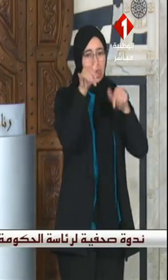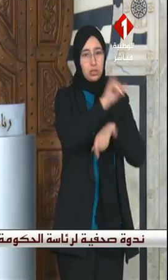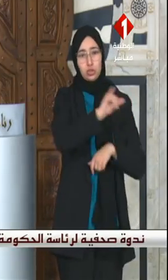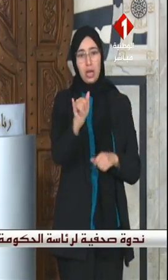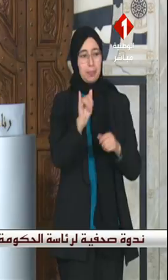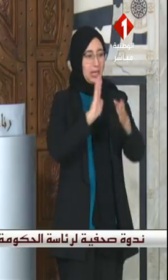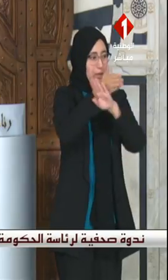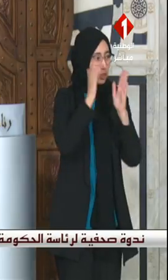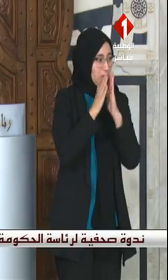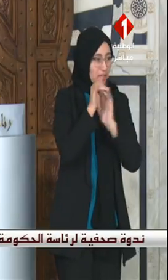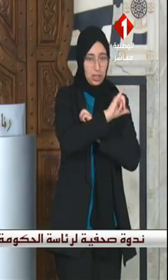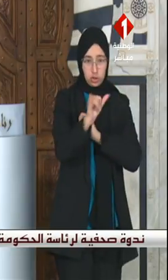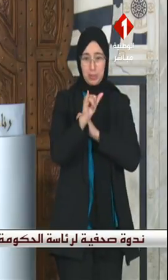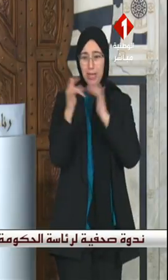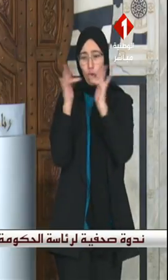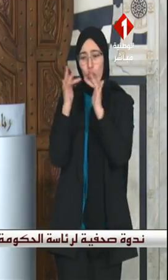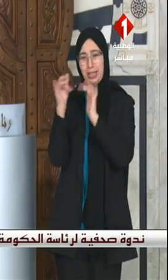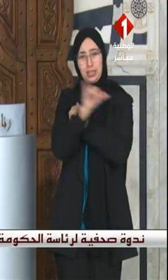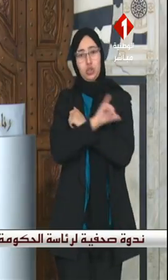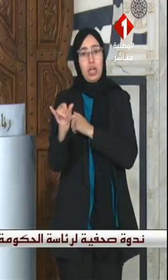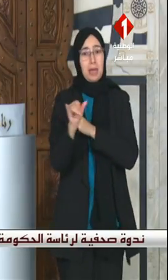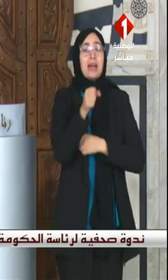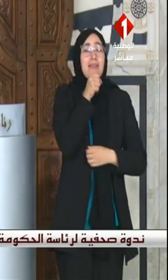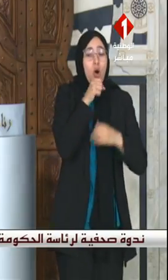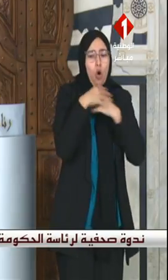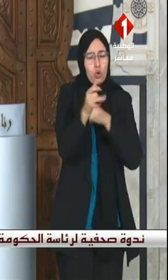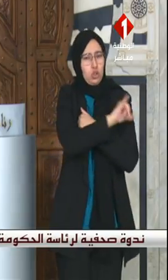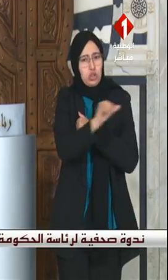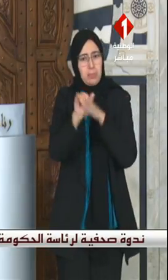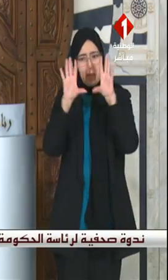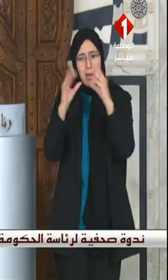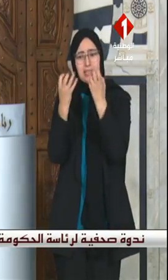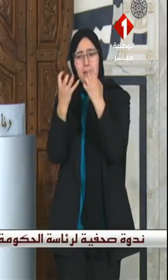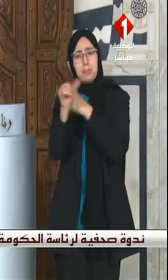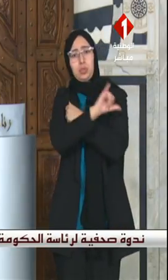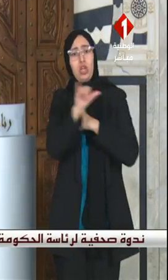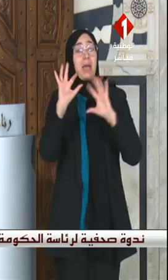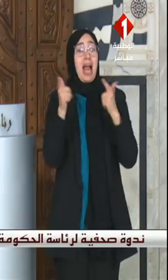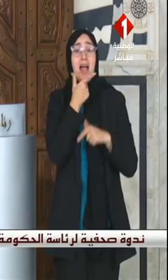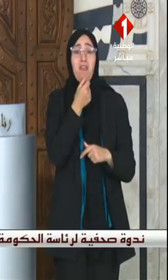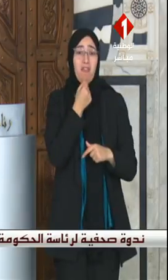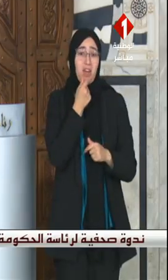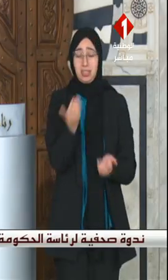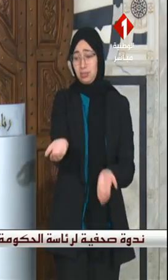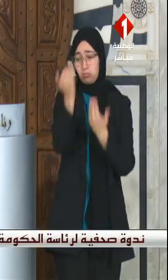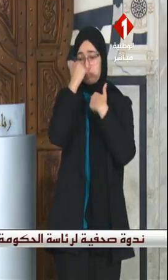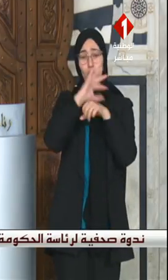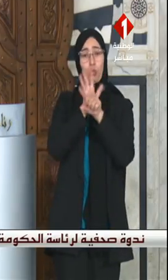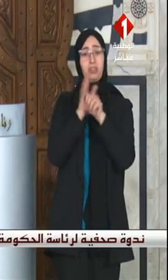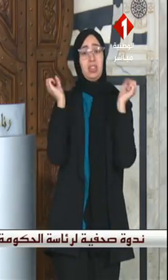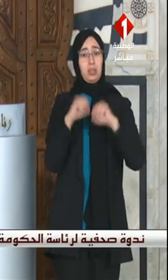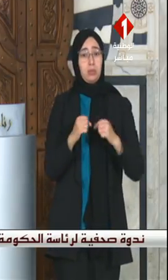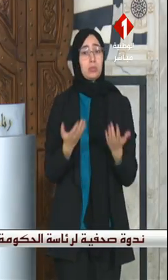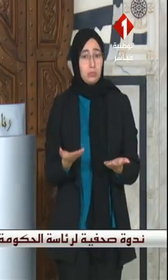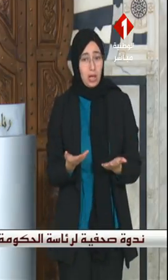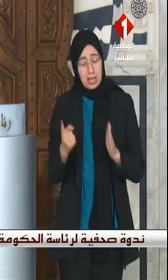هذمنا معناتها ما يمشيوش للاماكن المكتظه، الاشخاص هذمنا ما يمشيوش للاماكن اللي يجموا يتعداو فيها. هذا